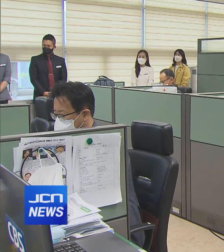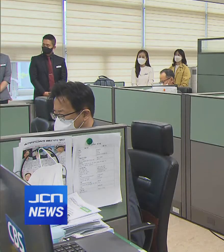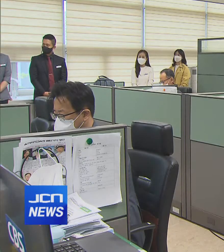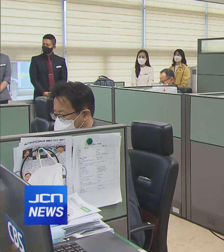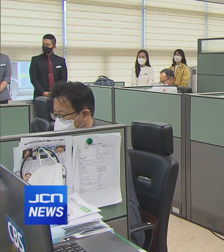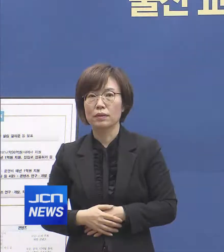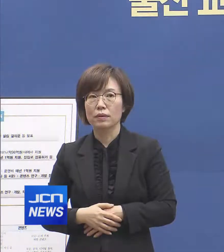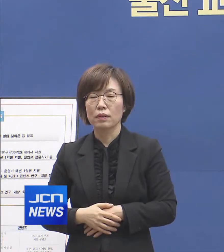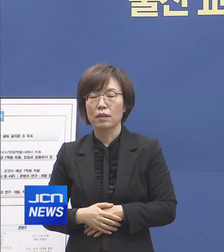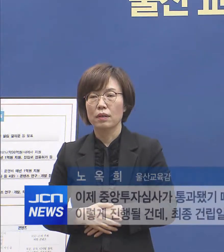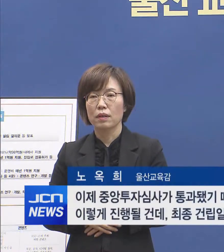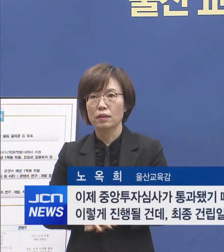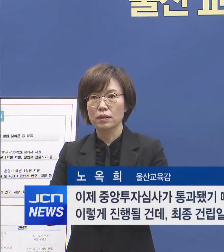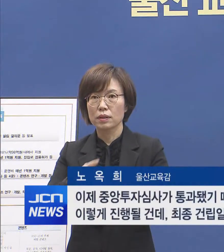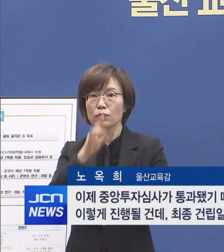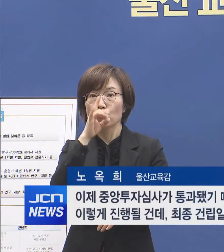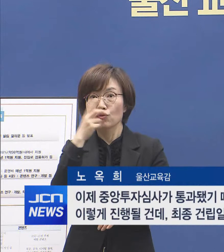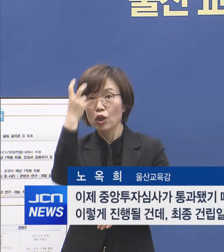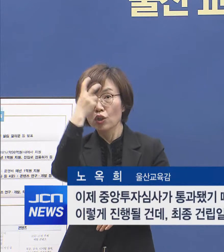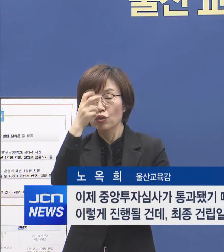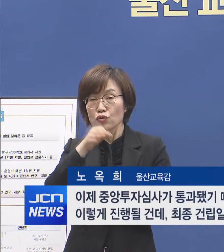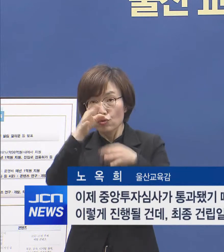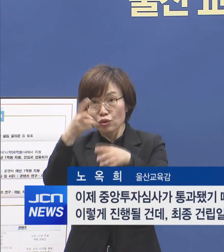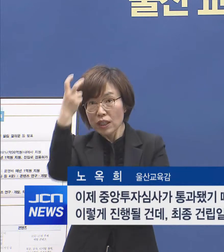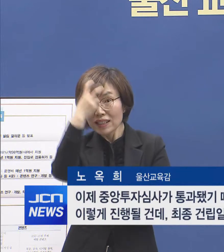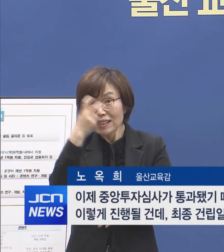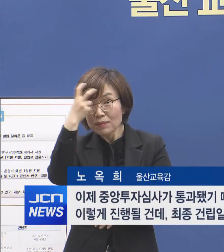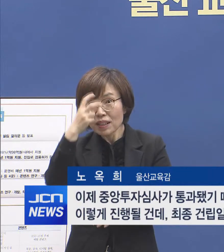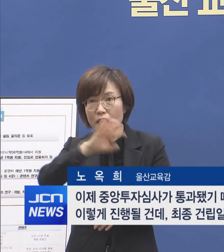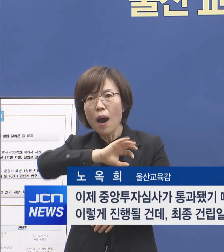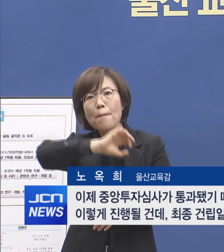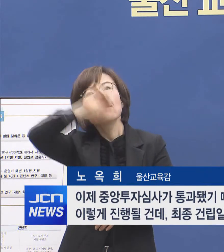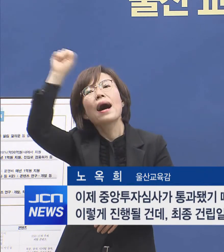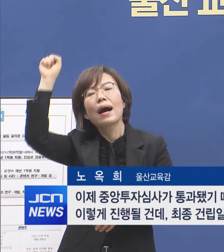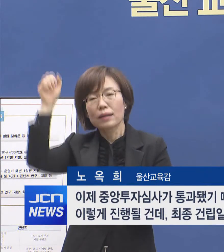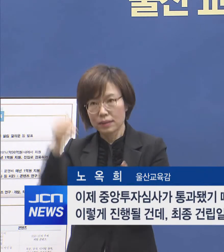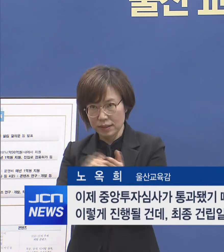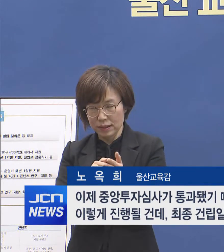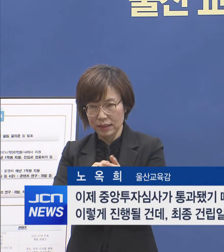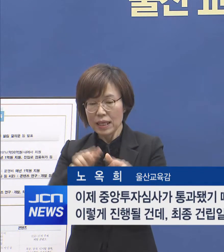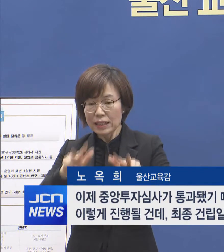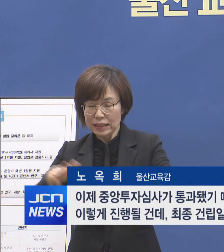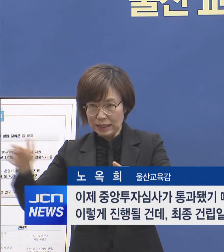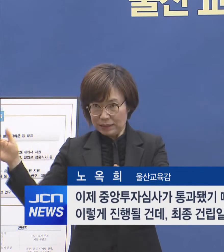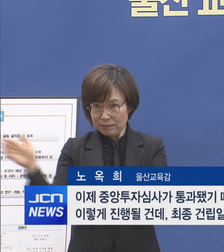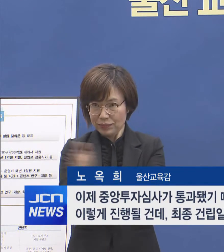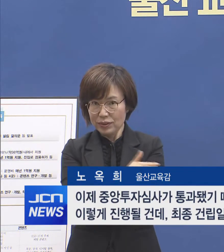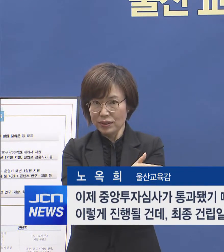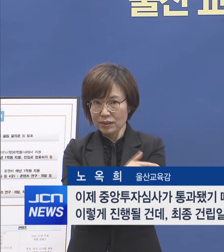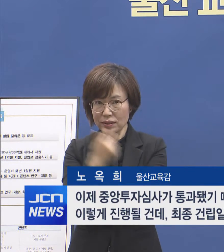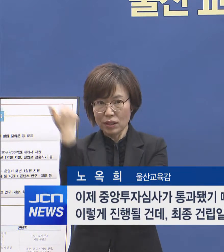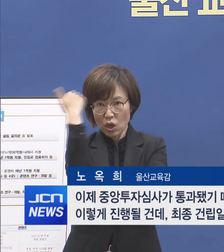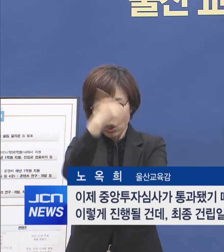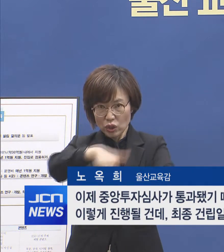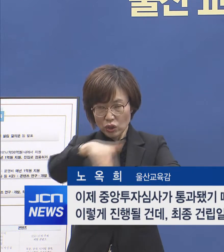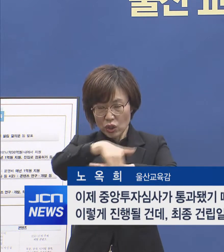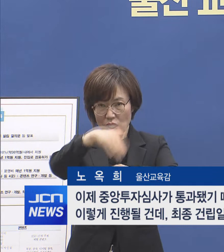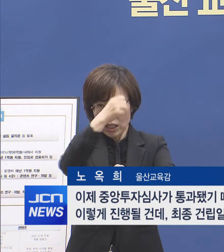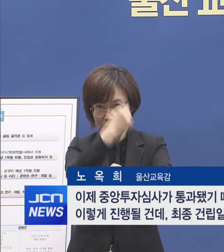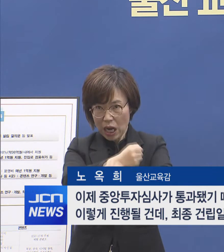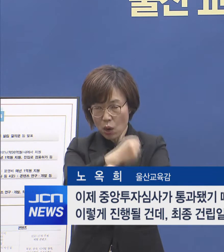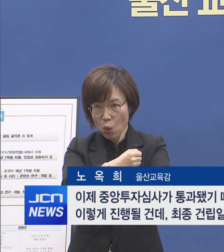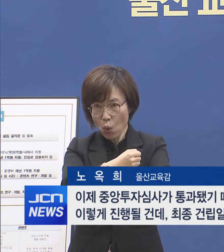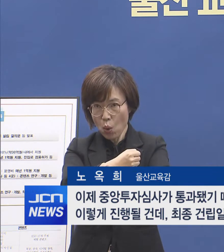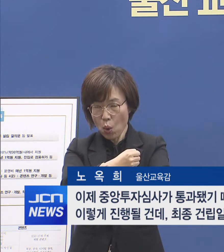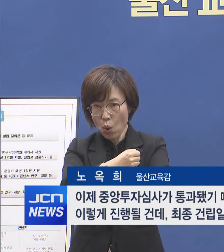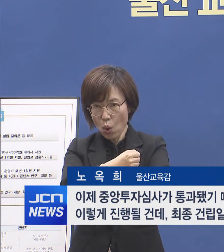때문입니다. 이제 중앙투자심사가 통과됐기 때문에 지금부터 이제 설계비를 반영해서 설계를